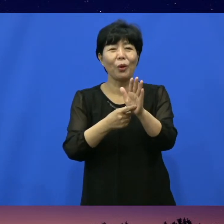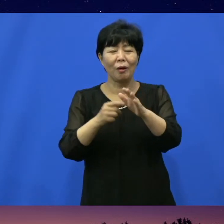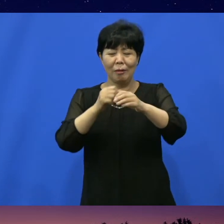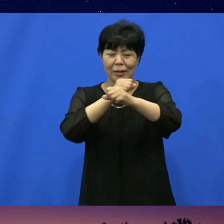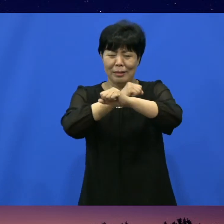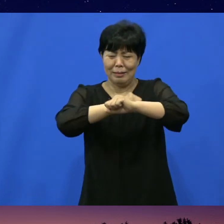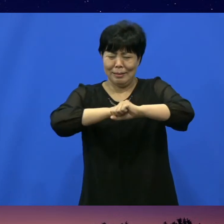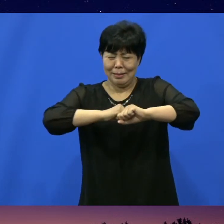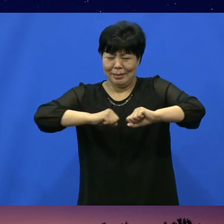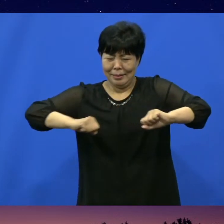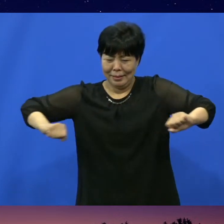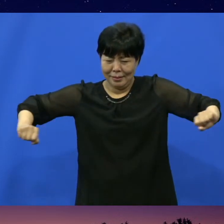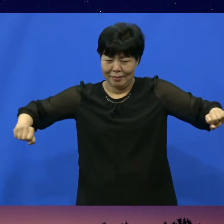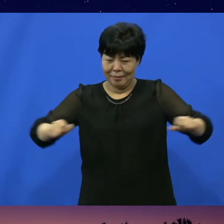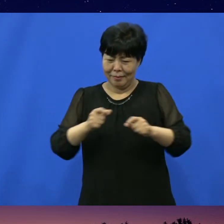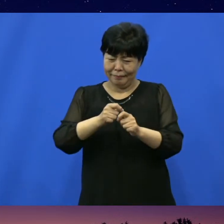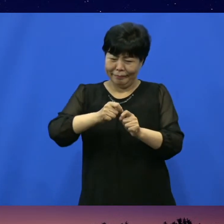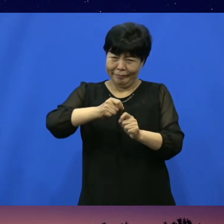길이가 있다는 생각,